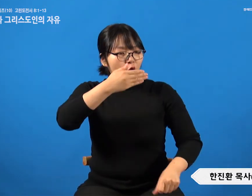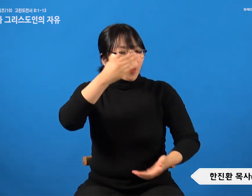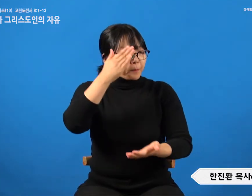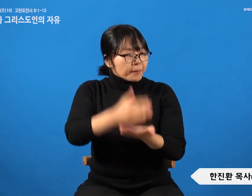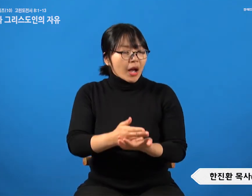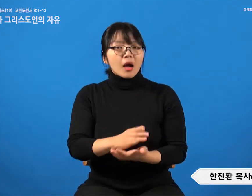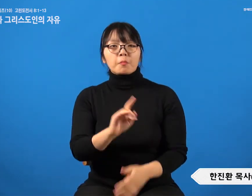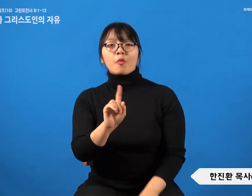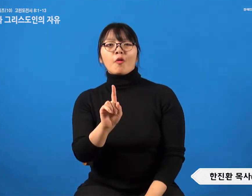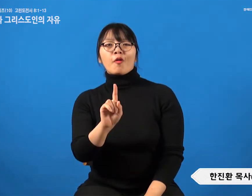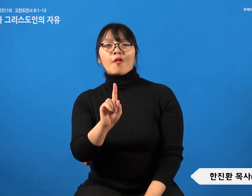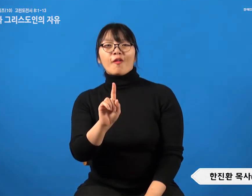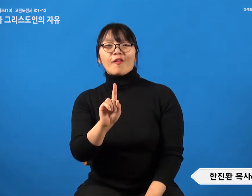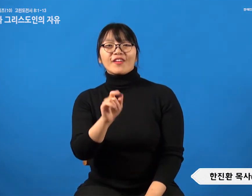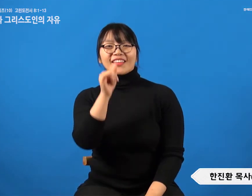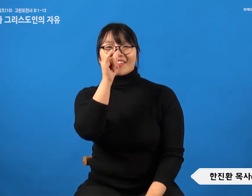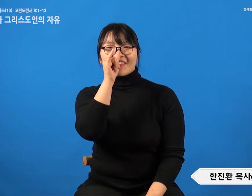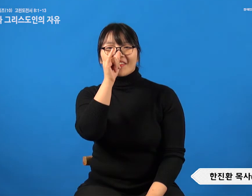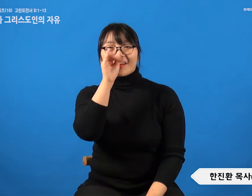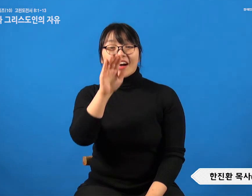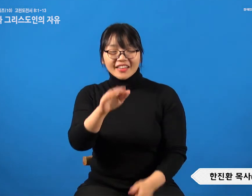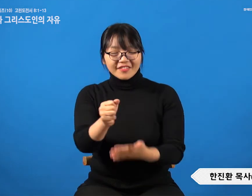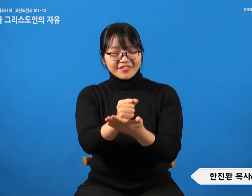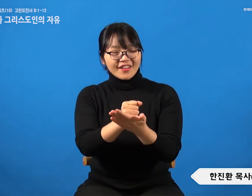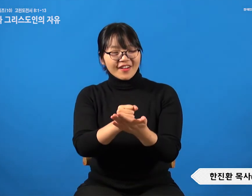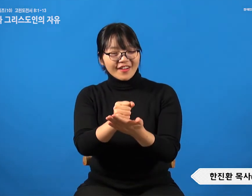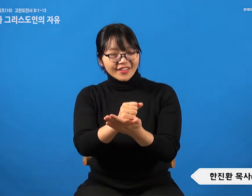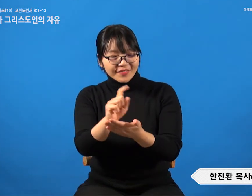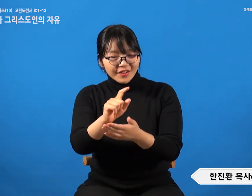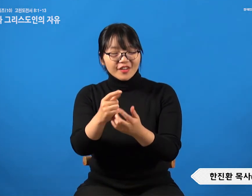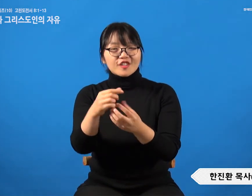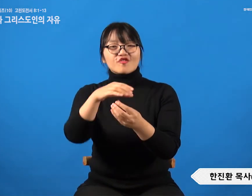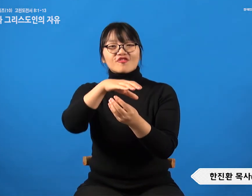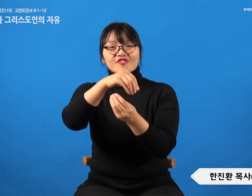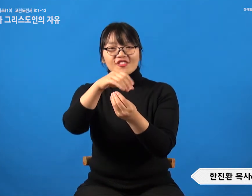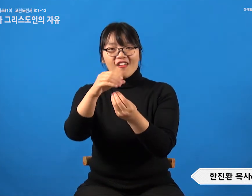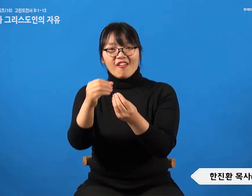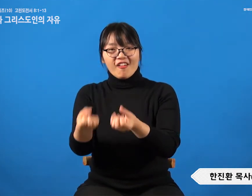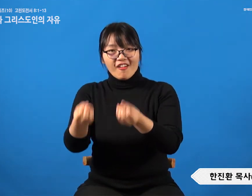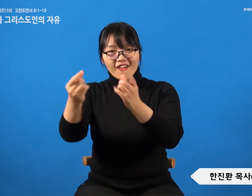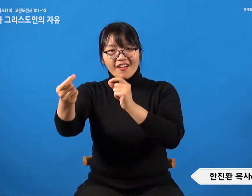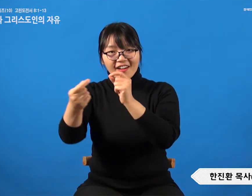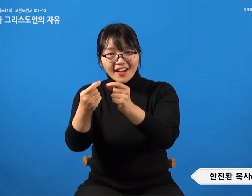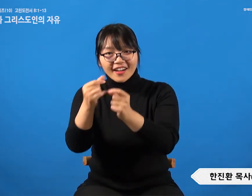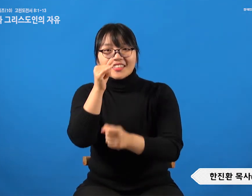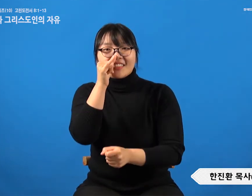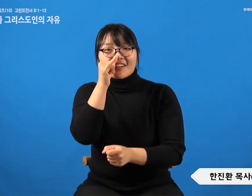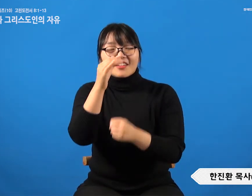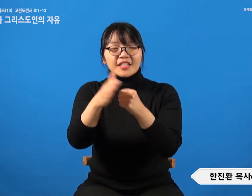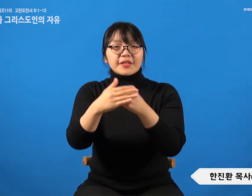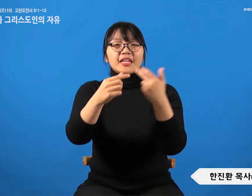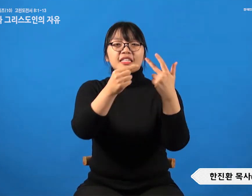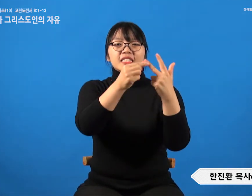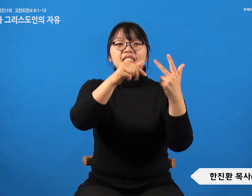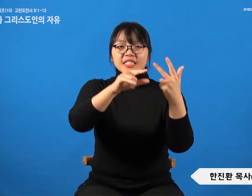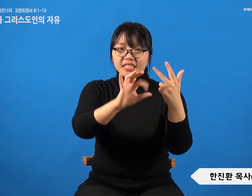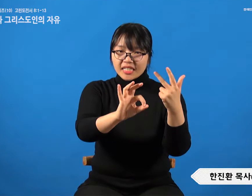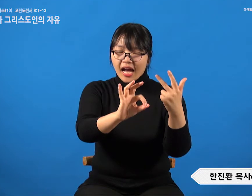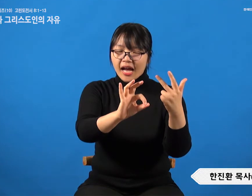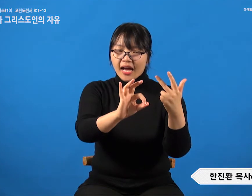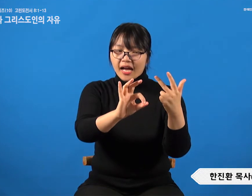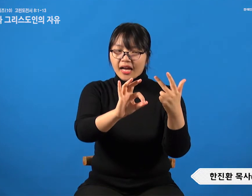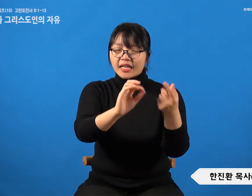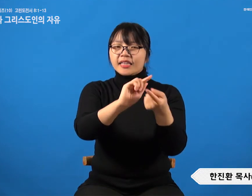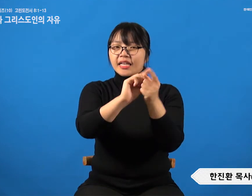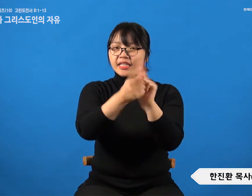있습니다. 마침 추석을 앞두고 있어서 그래서 7장의 부부에 대한 말씀을 보기